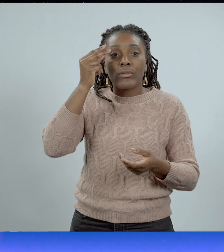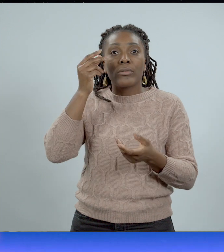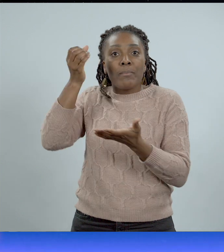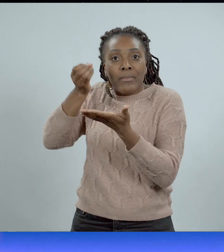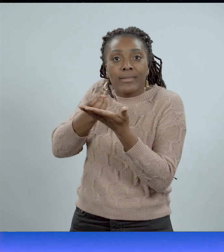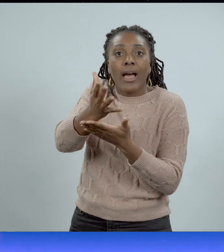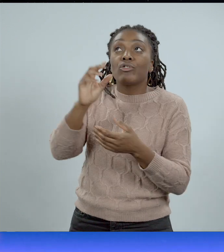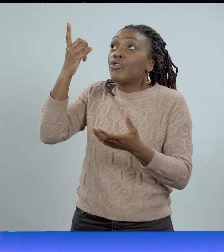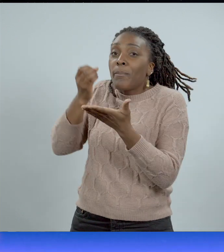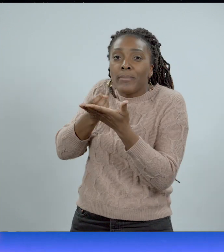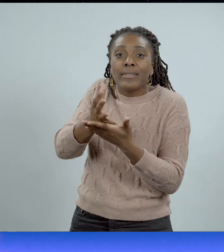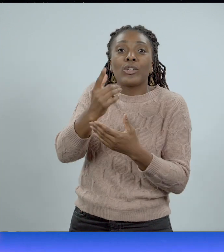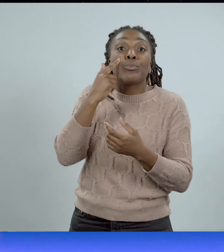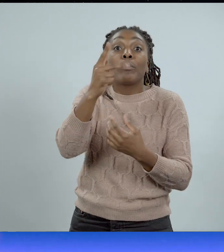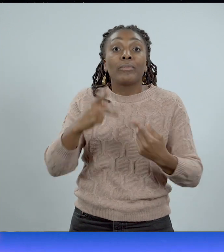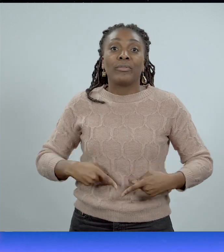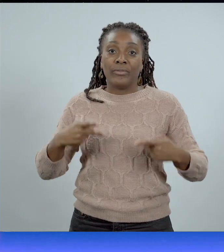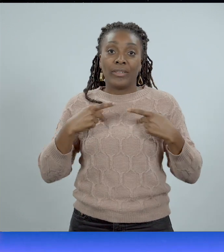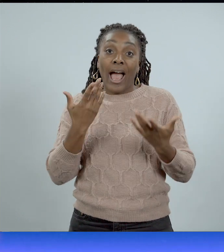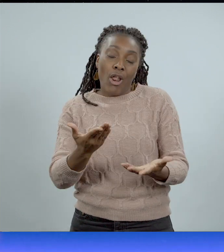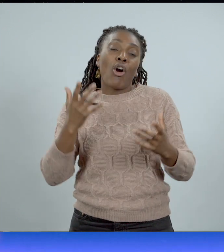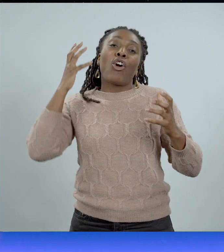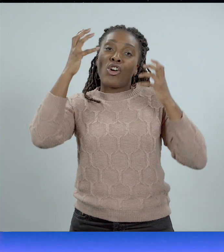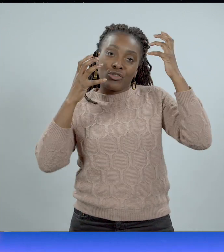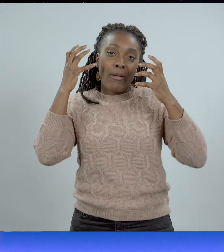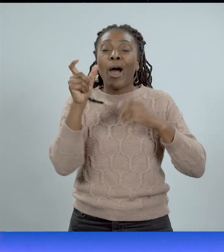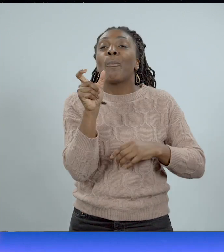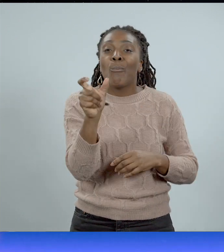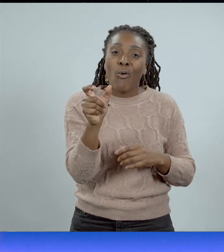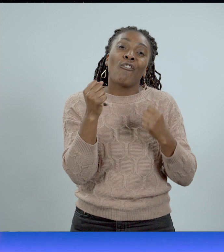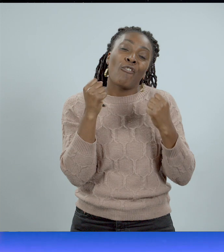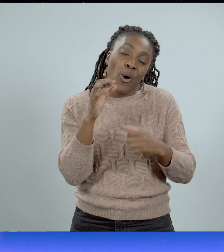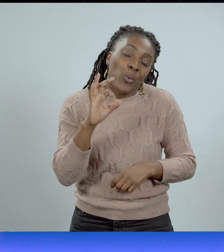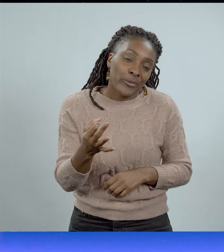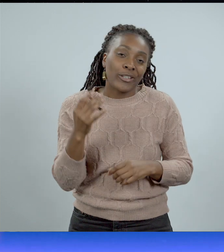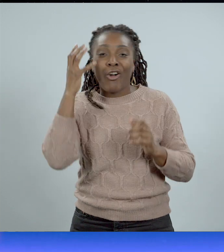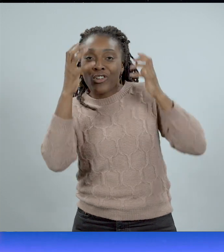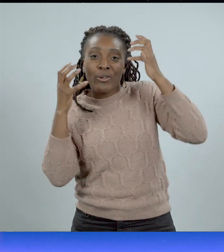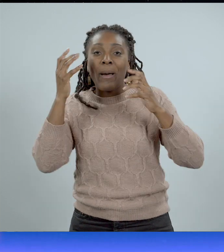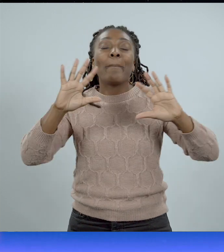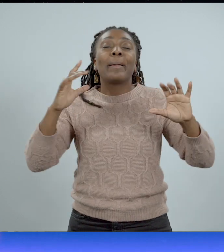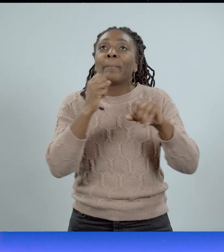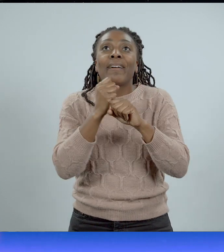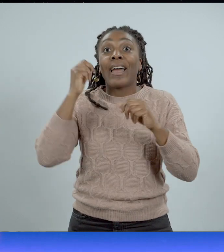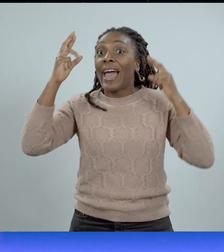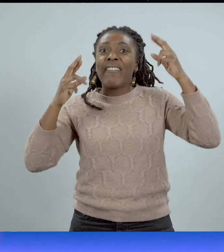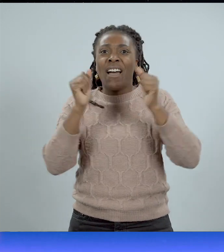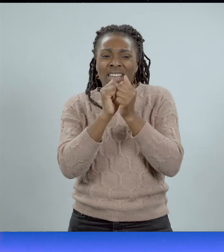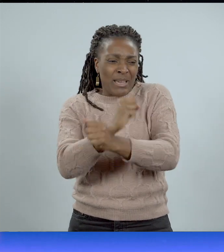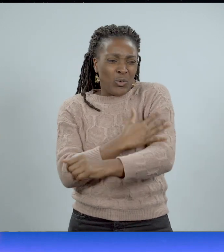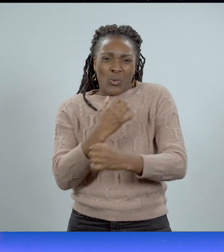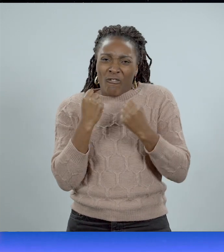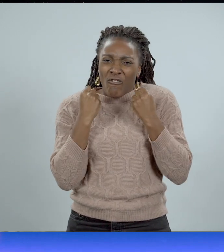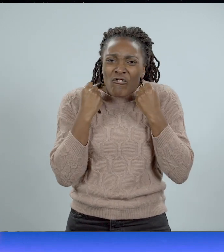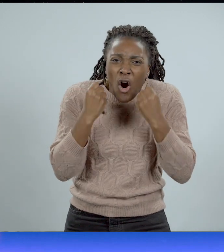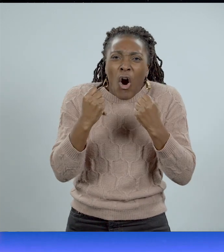comprendre le message de Dieu pour votre vie. Donc, un cauchemar, le titre, le mot est un peu fort, mais est-ce qu'un rêve émotionnellement